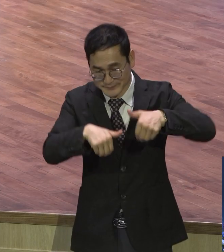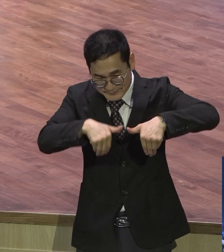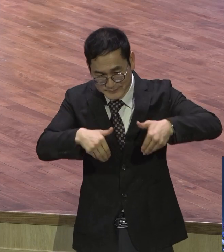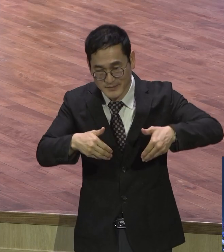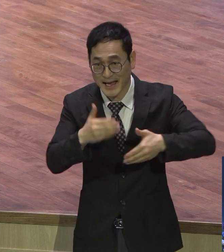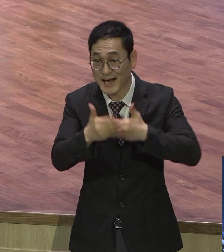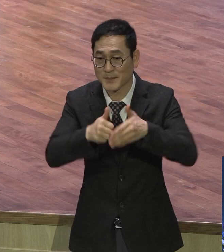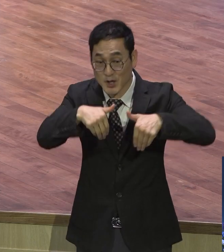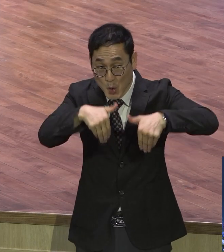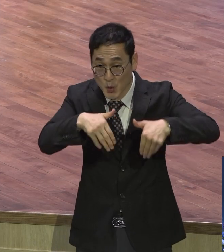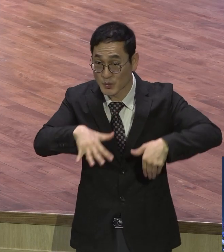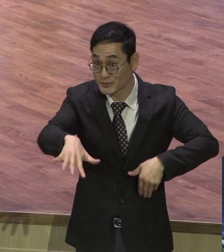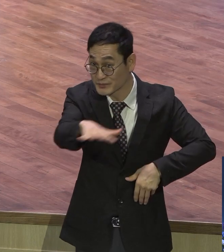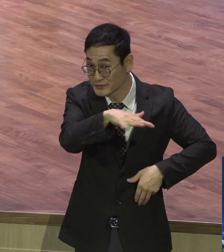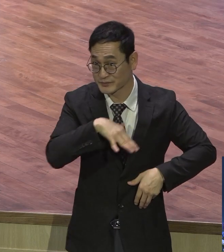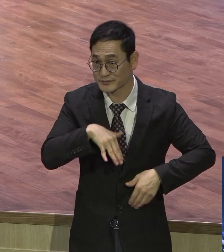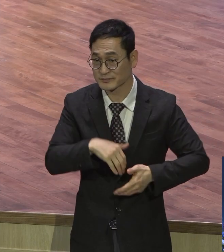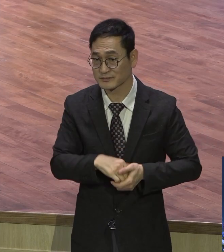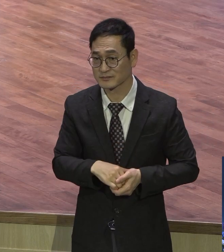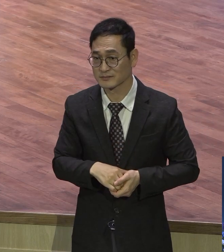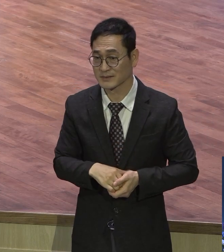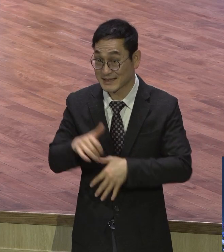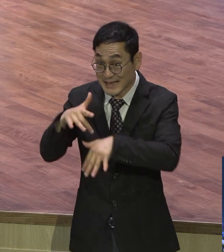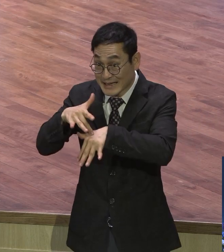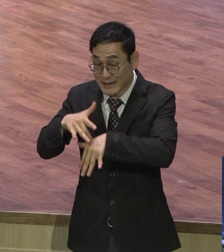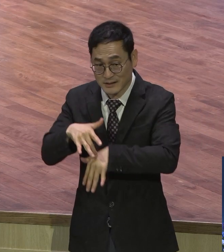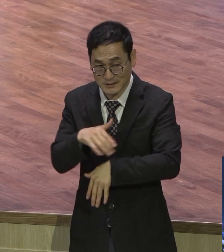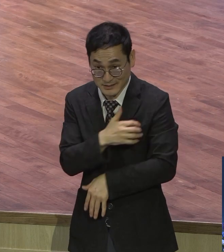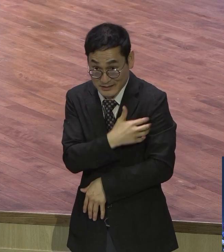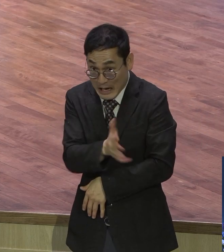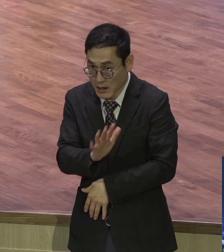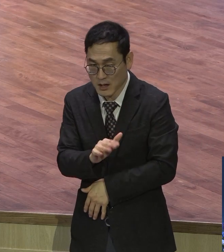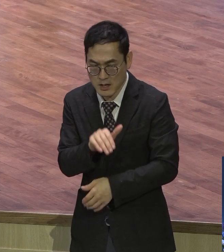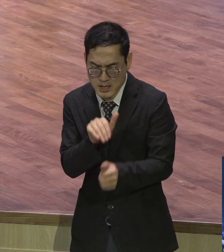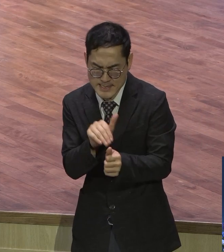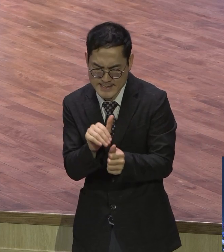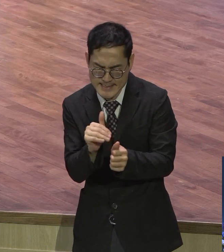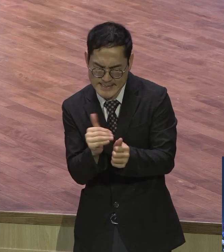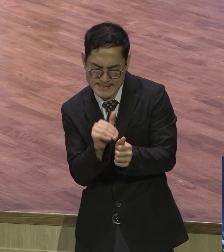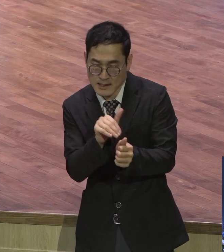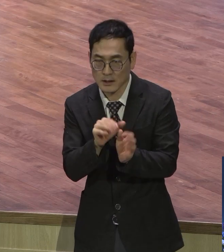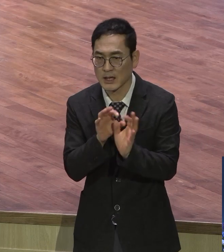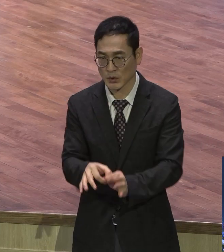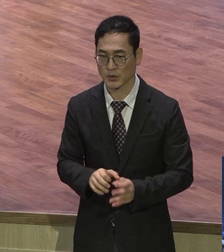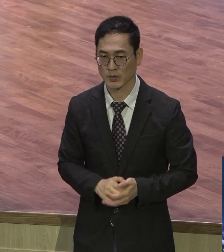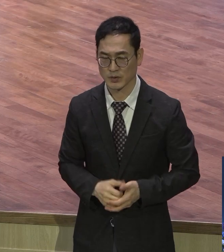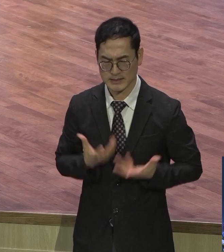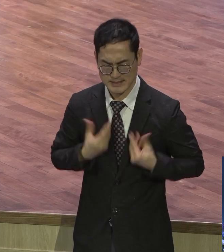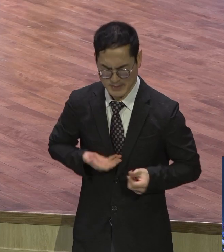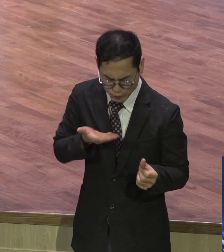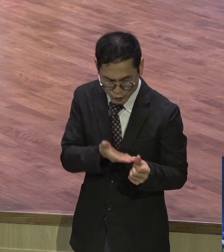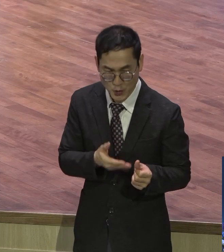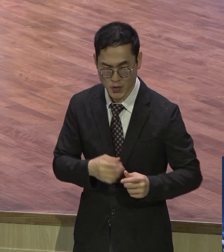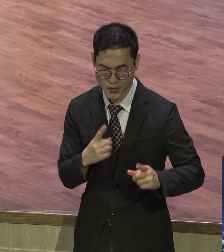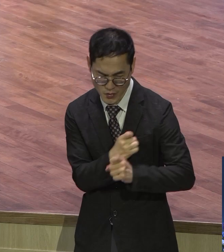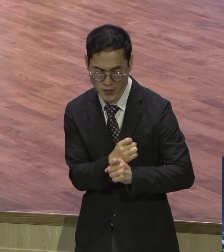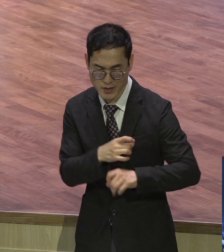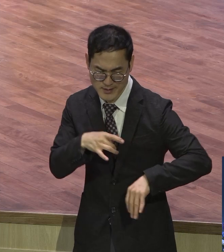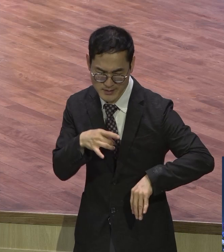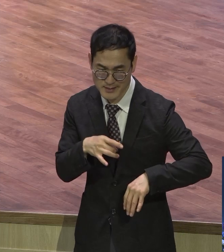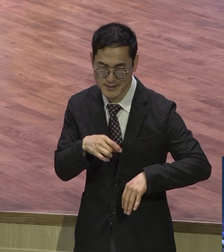이렇게 저렇게 힘 다 뺍니다 이렇게 저렇게 실망하게 만듭니다 이렇게 저렇게 미워하고 원수맣게